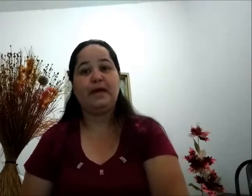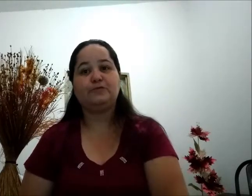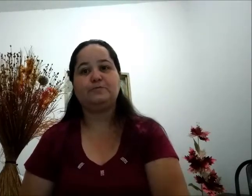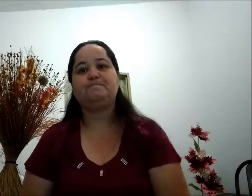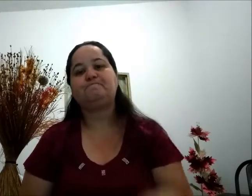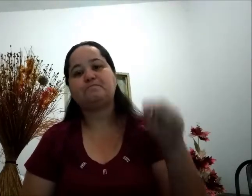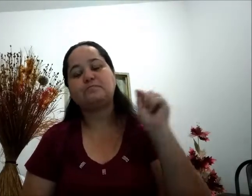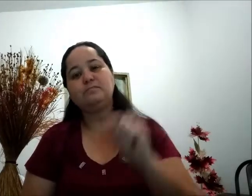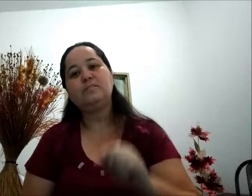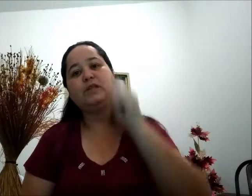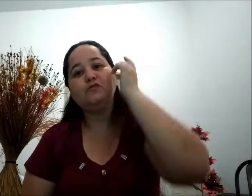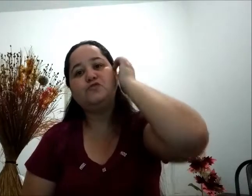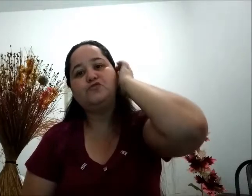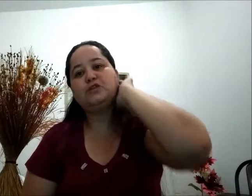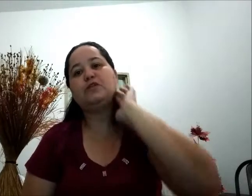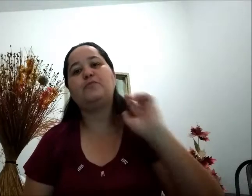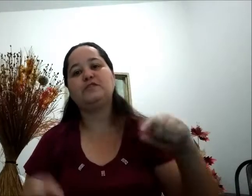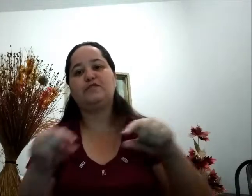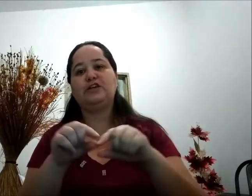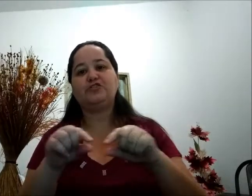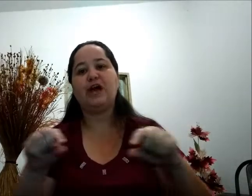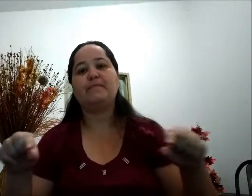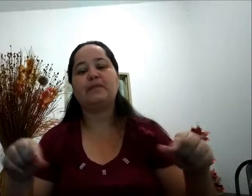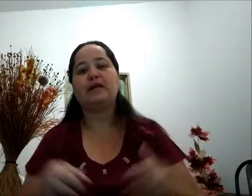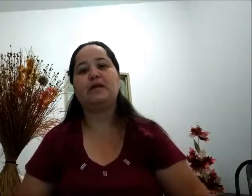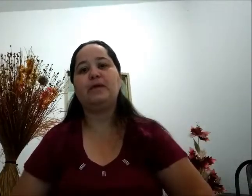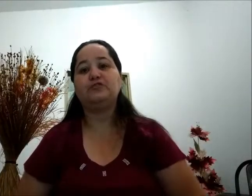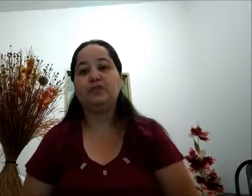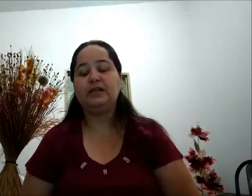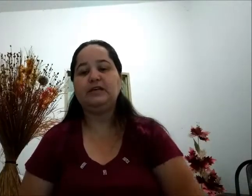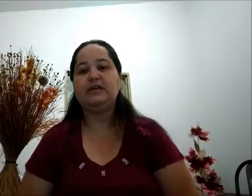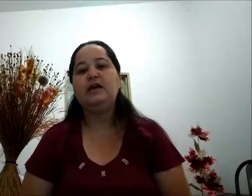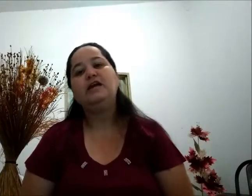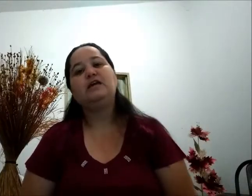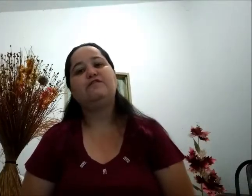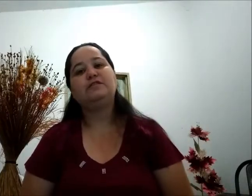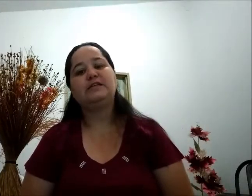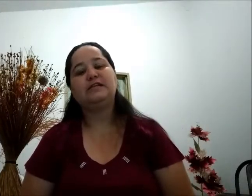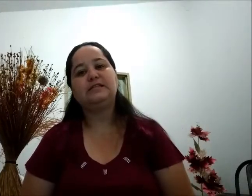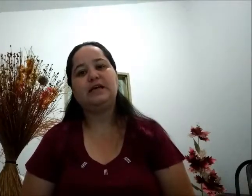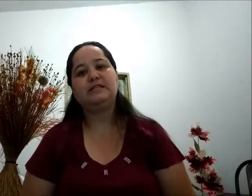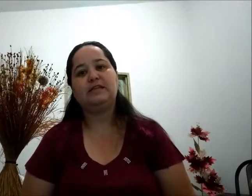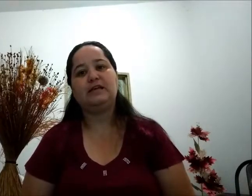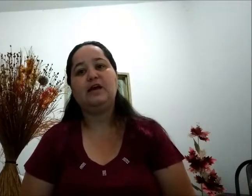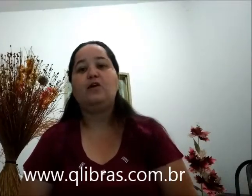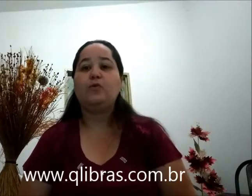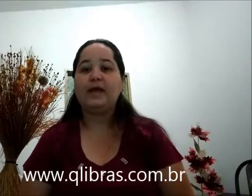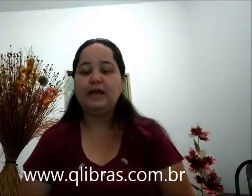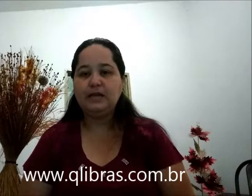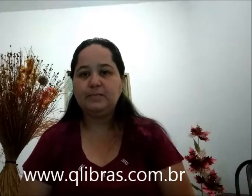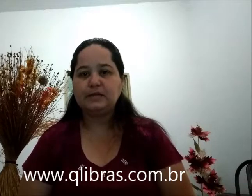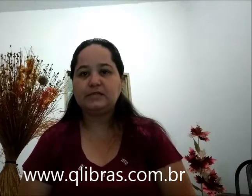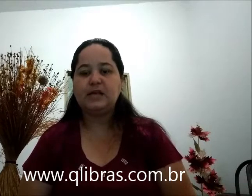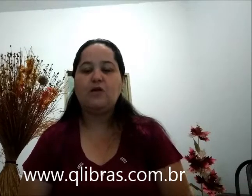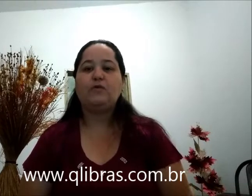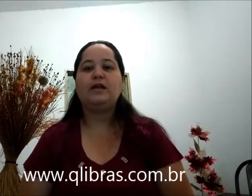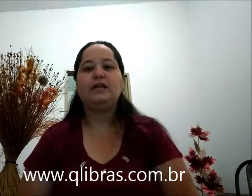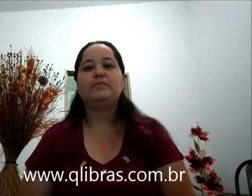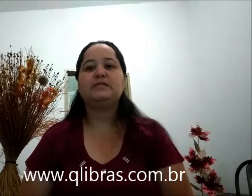alfabeto, eu sugiro, depois eu vou deixar aqui embaixo o link, que vocês acessem o Q Libras. O Q Libras, ele